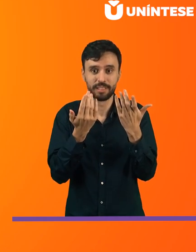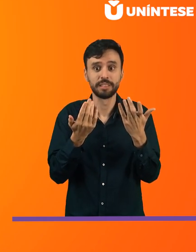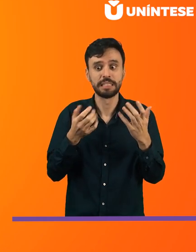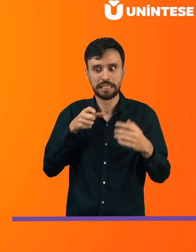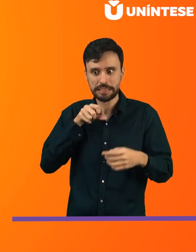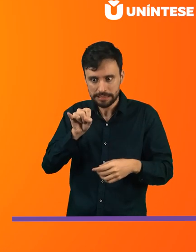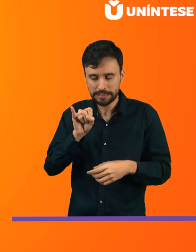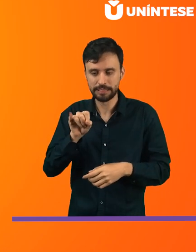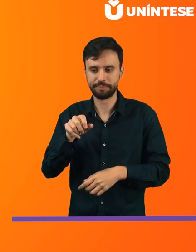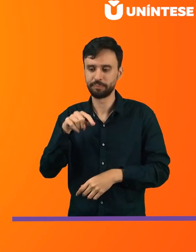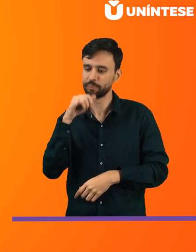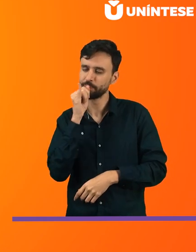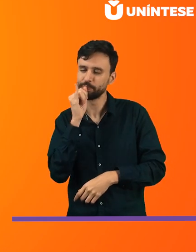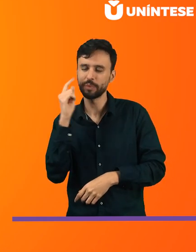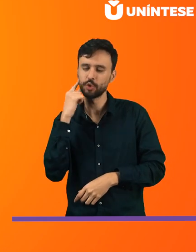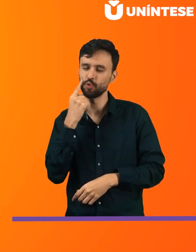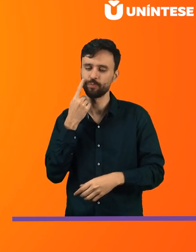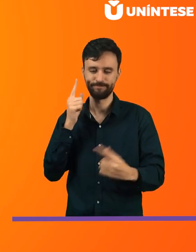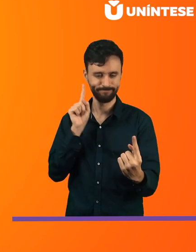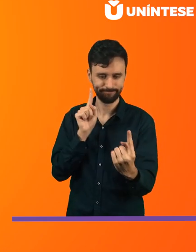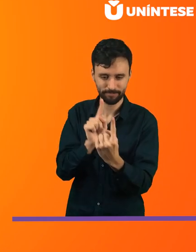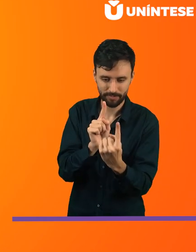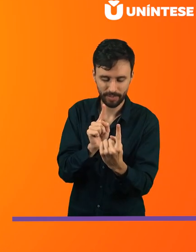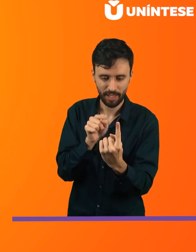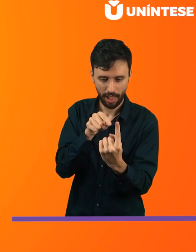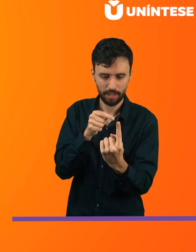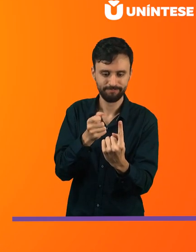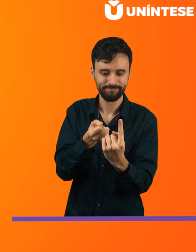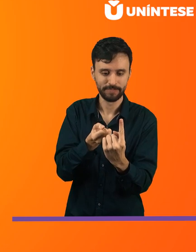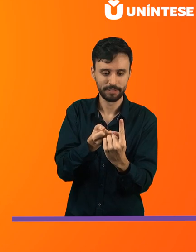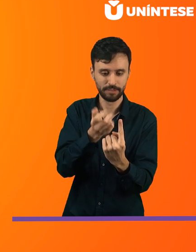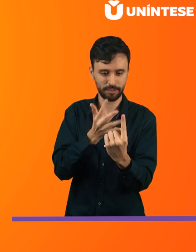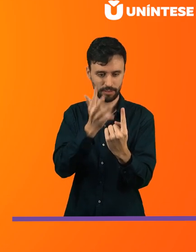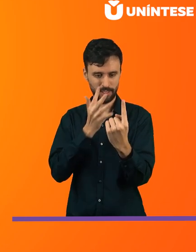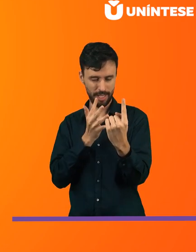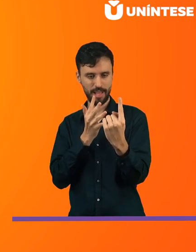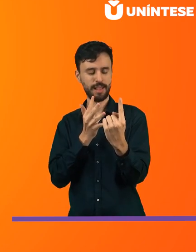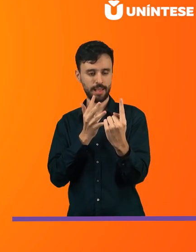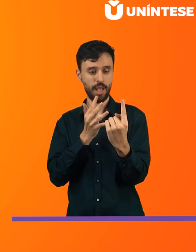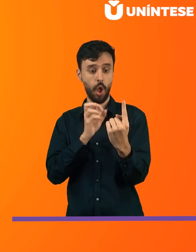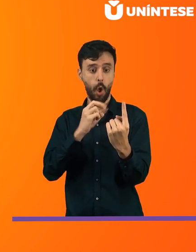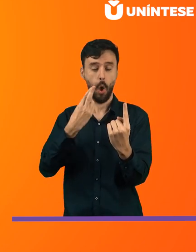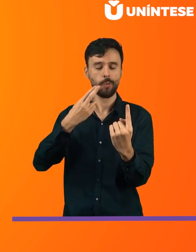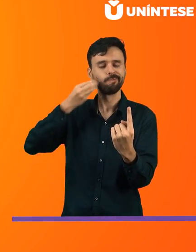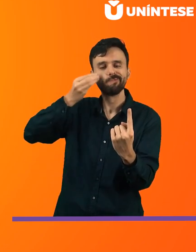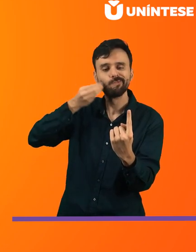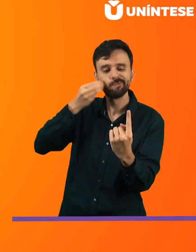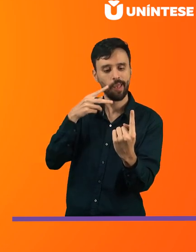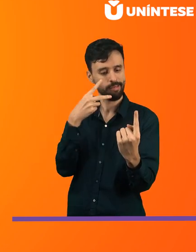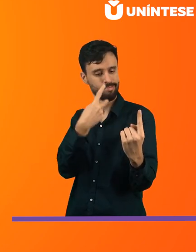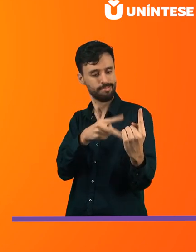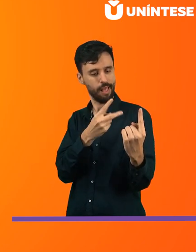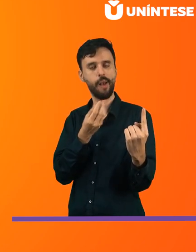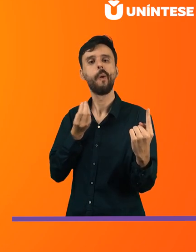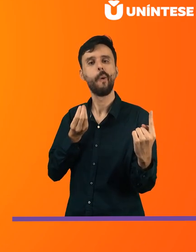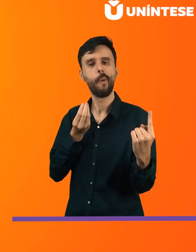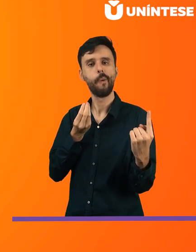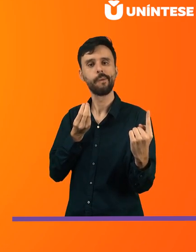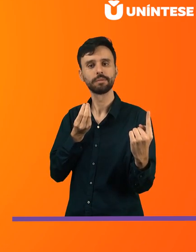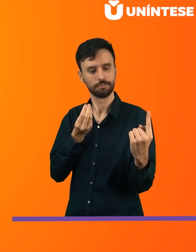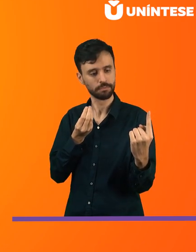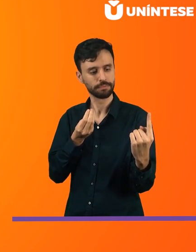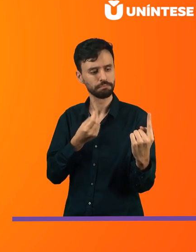Se você chega para alguma pessoa surda, e ela está com vontade de falar sobre a vida dela, ou então alguma experiência importante da vida dela,